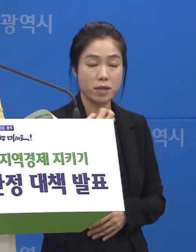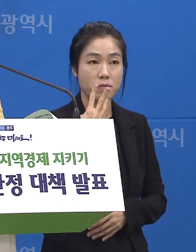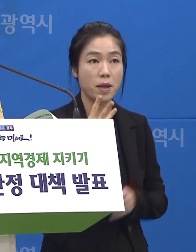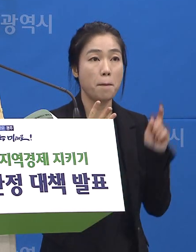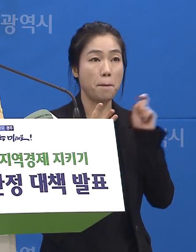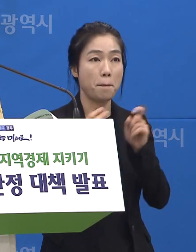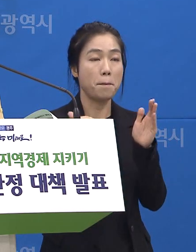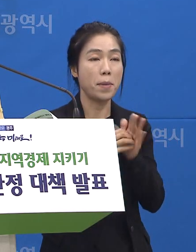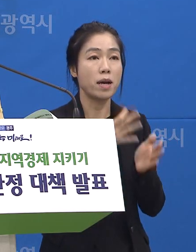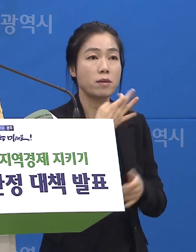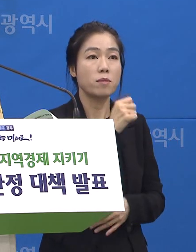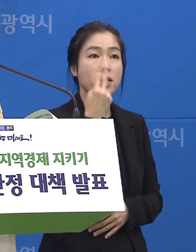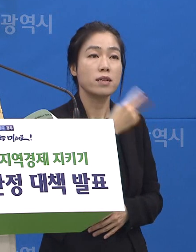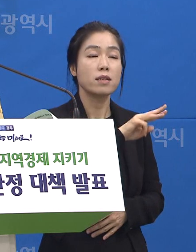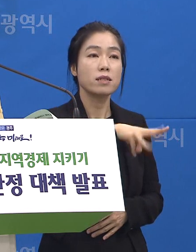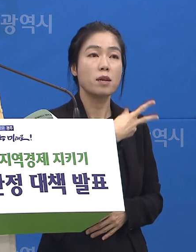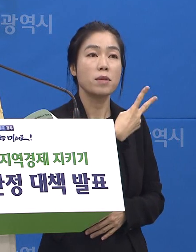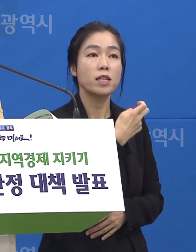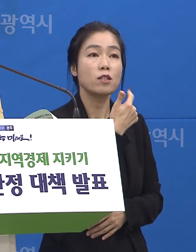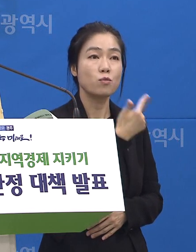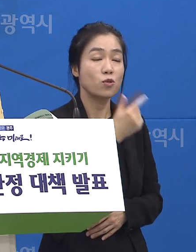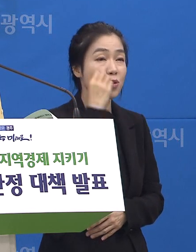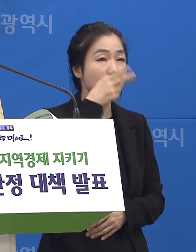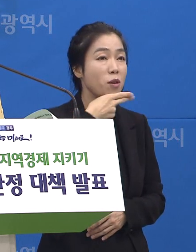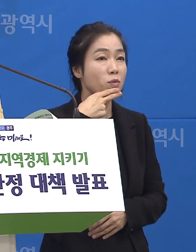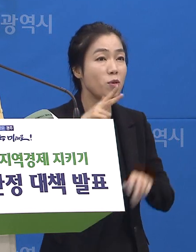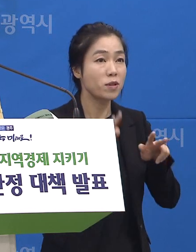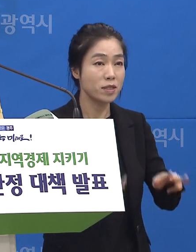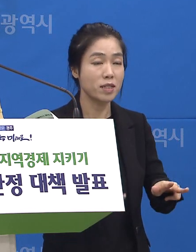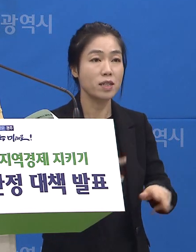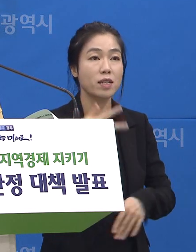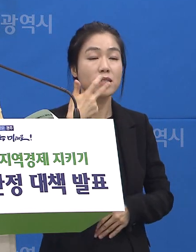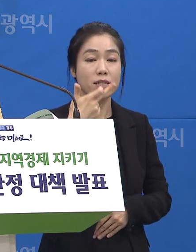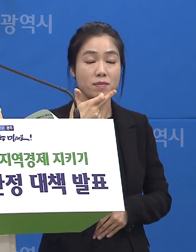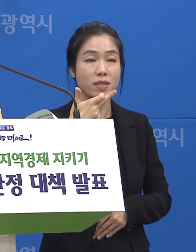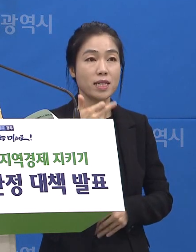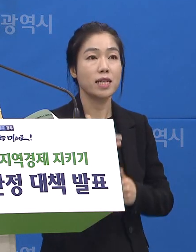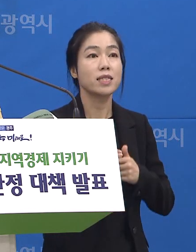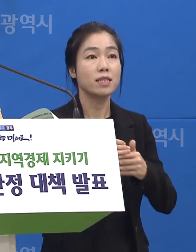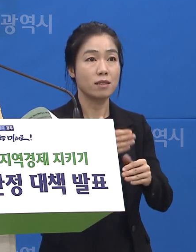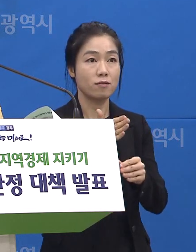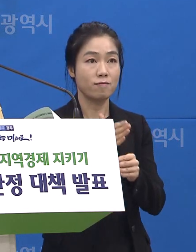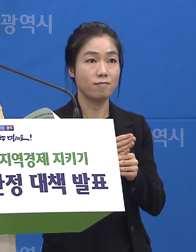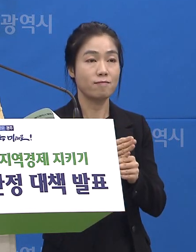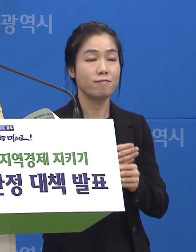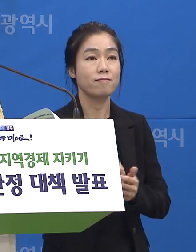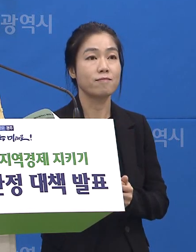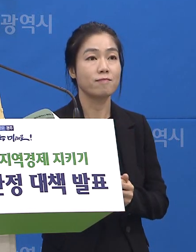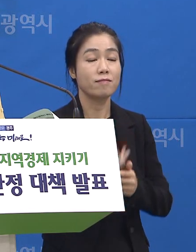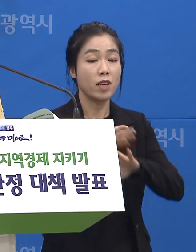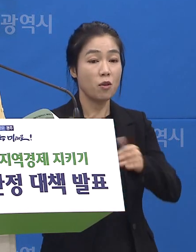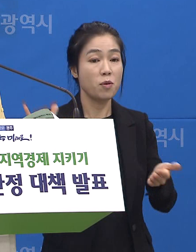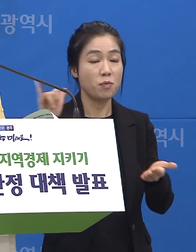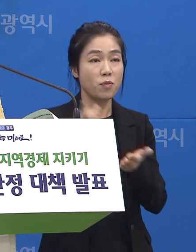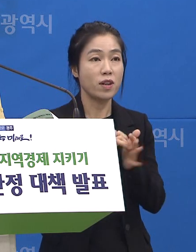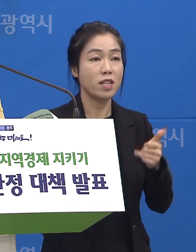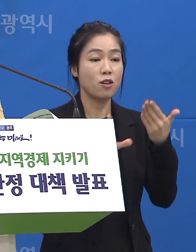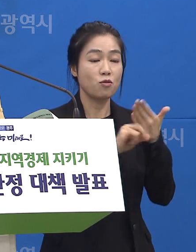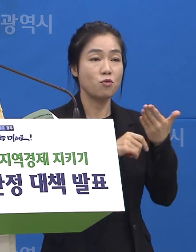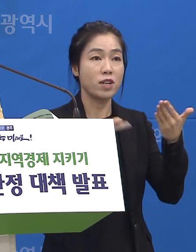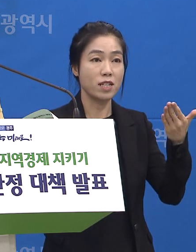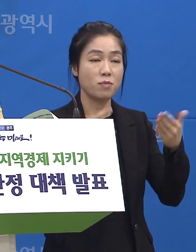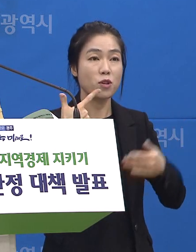양성, 14만 2326건 음성, 그리고 현재 17건 진행 중입니다. 해외 입국자는 9월